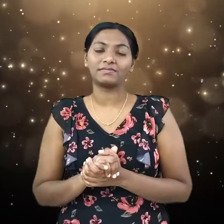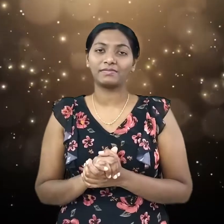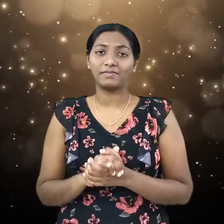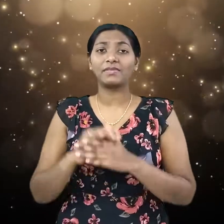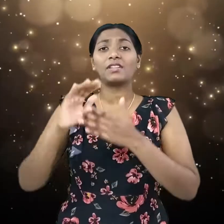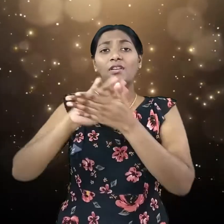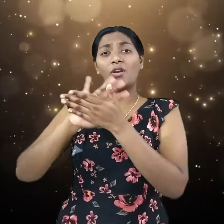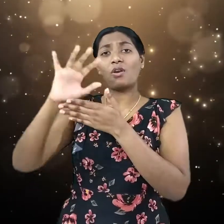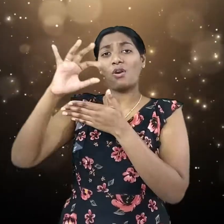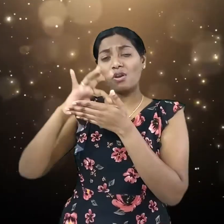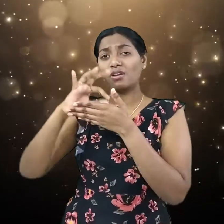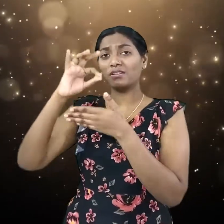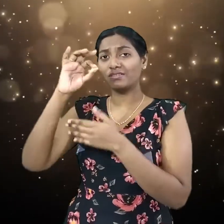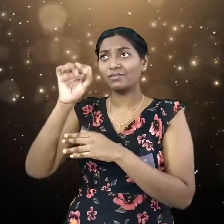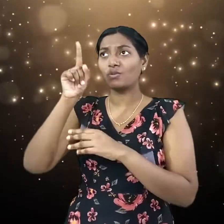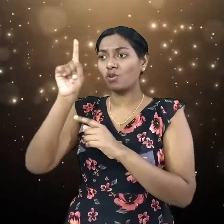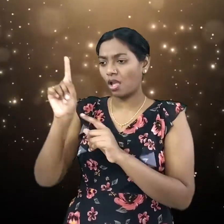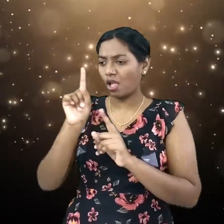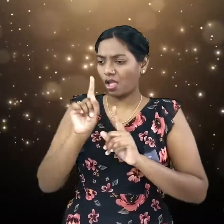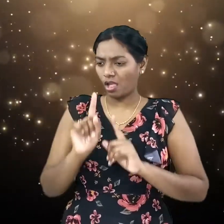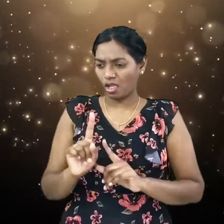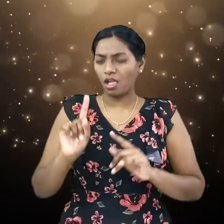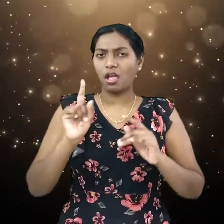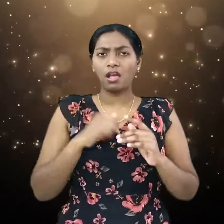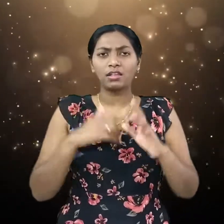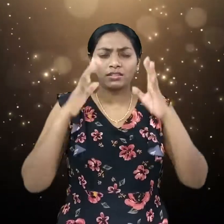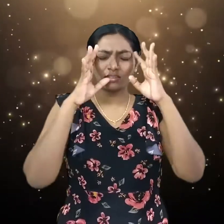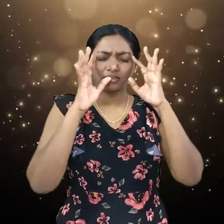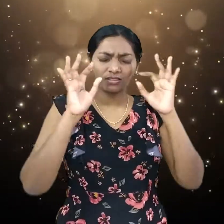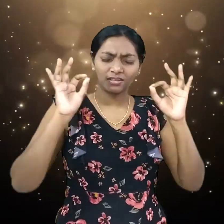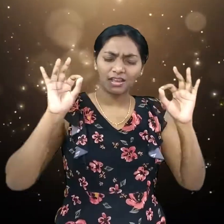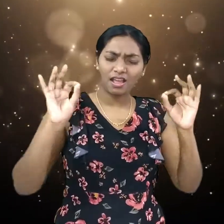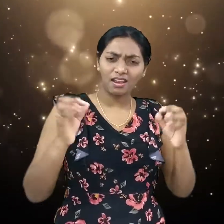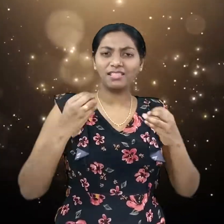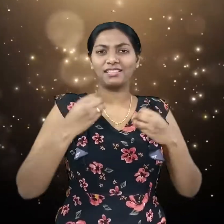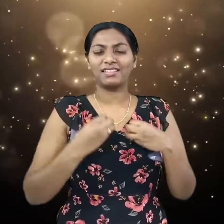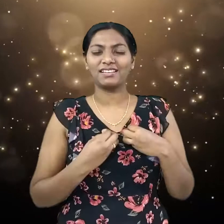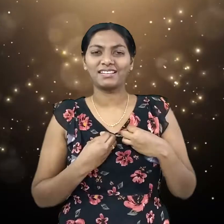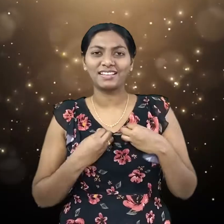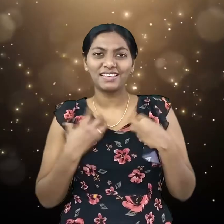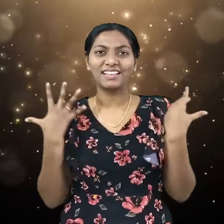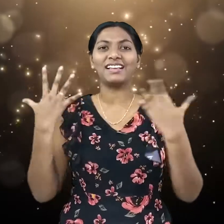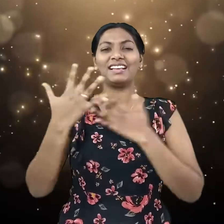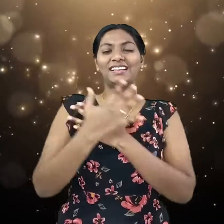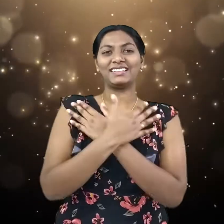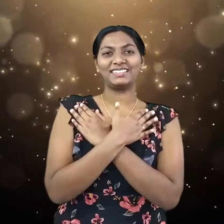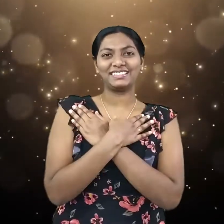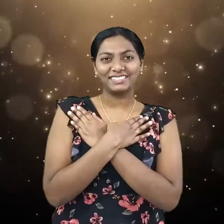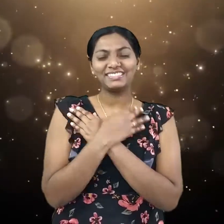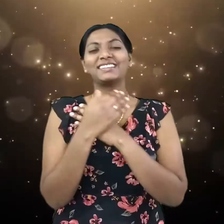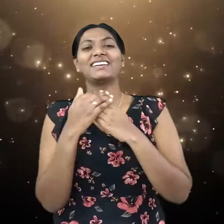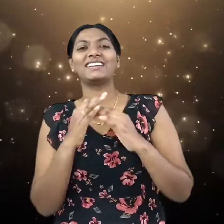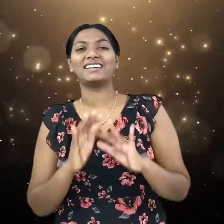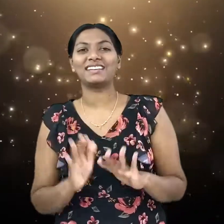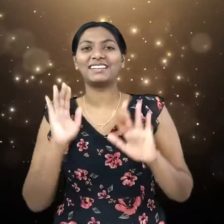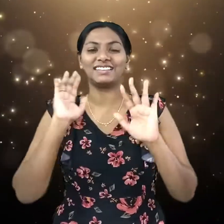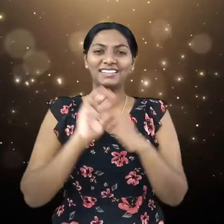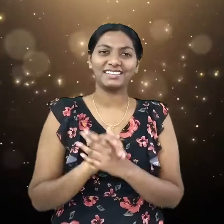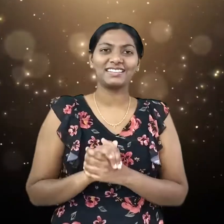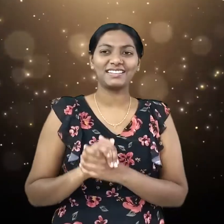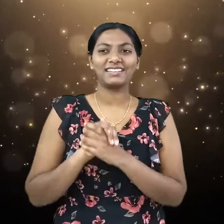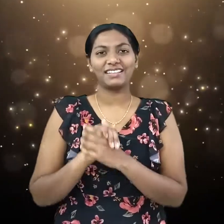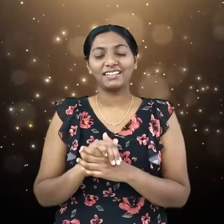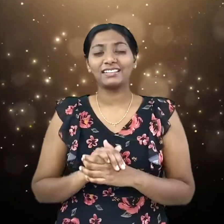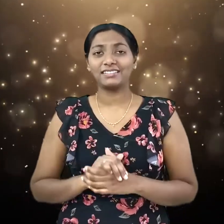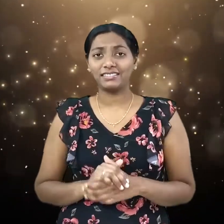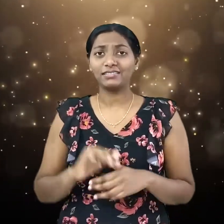पवित्र आत्मा, तेरी उपस्थिति शांति आनंद प्रेम है।